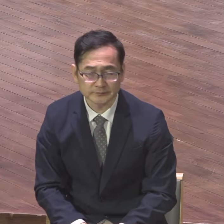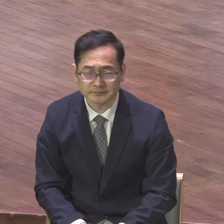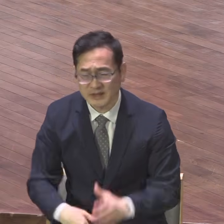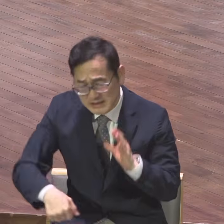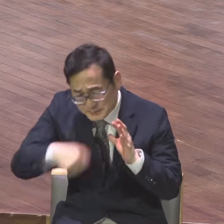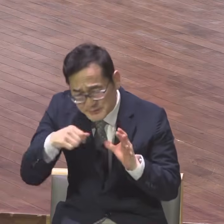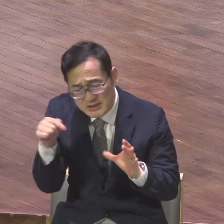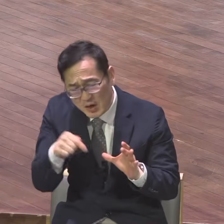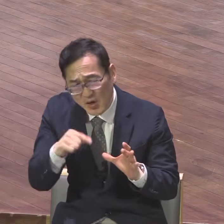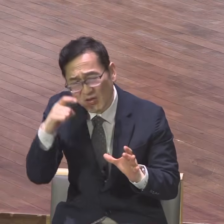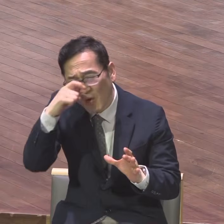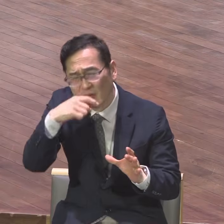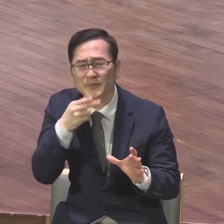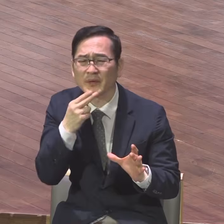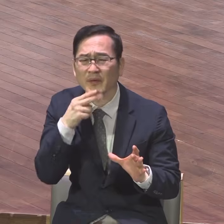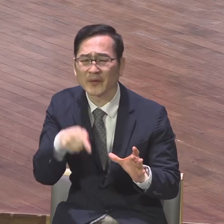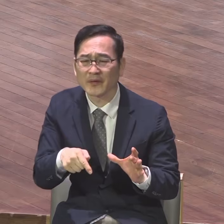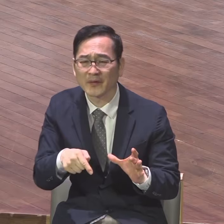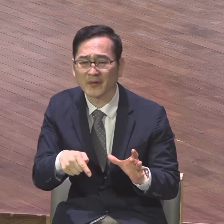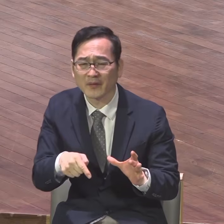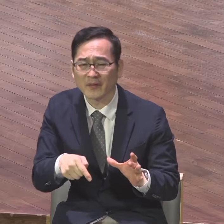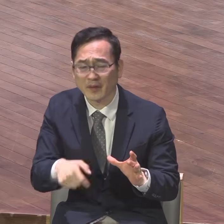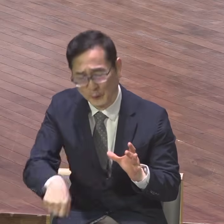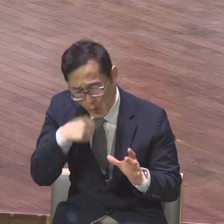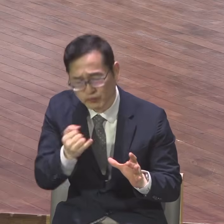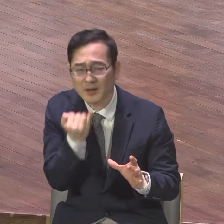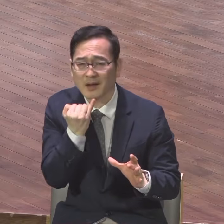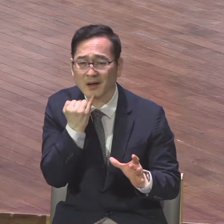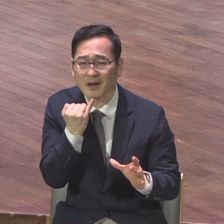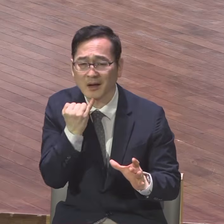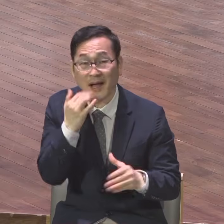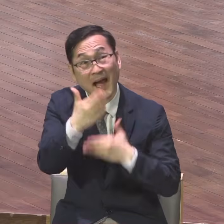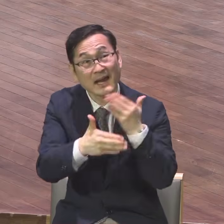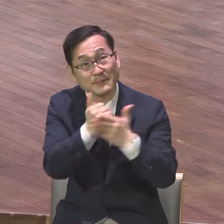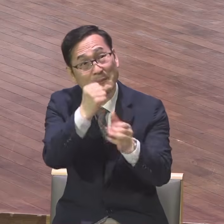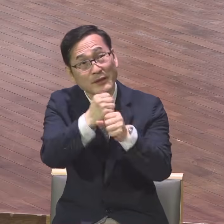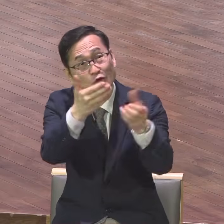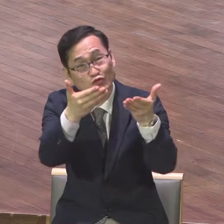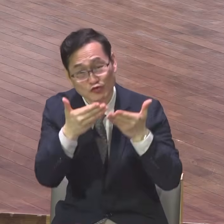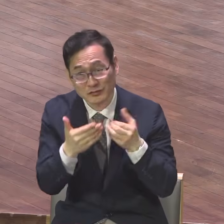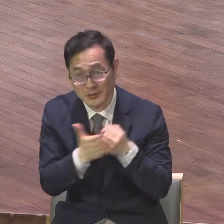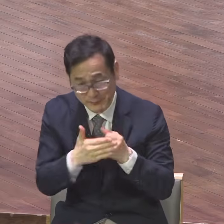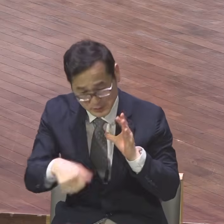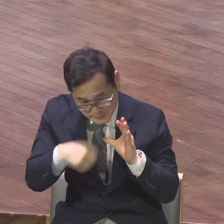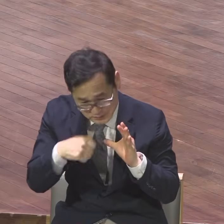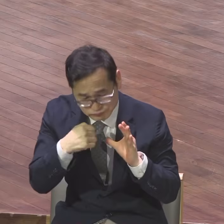음식 자체가 문제 있는 것이 아니다. 음식은 하나님 만드신 것이다.